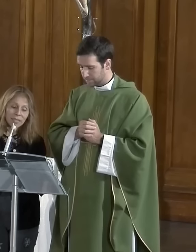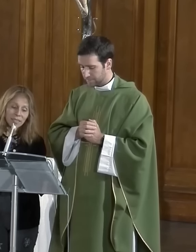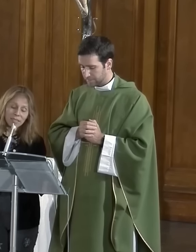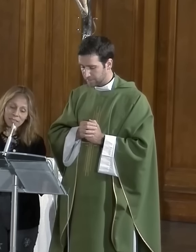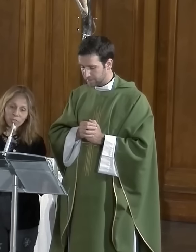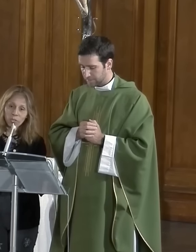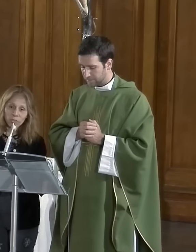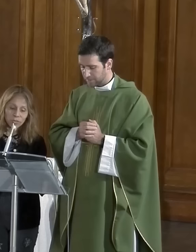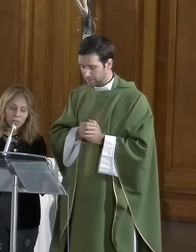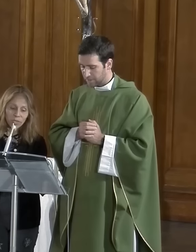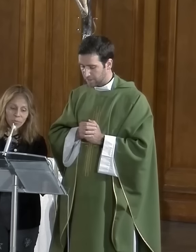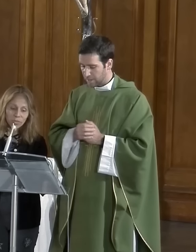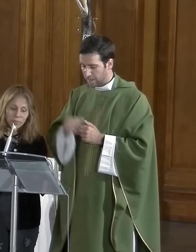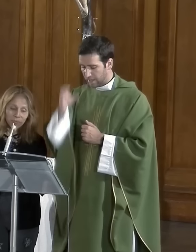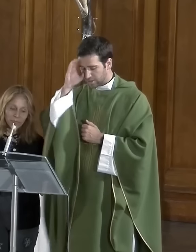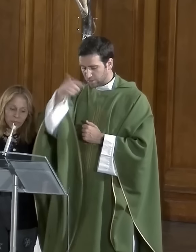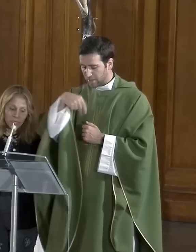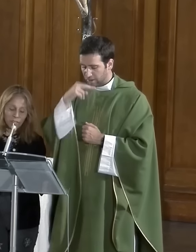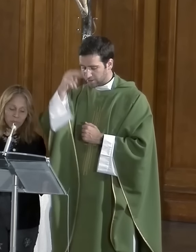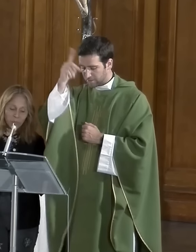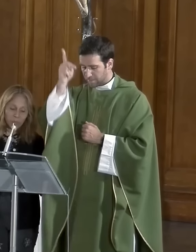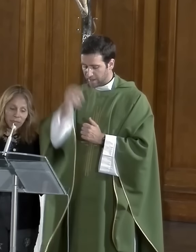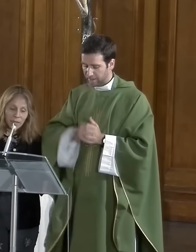de sordos. Oremos. Escúchanos, Padre.